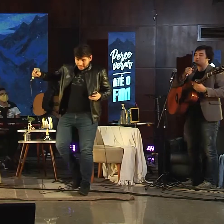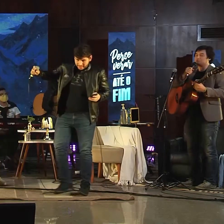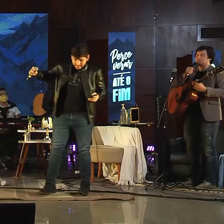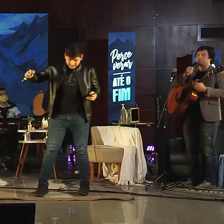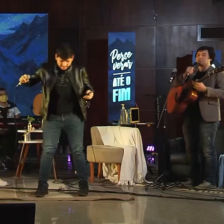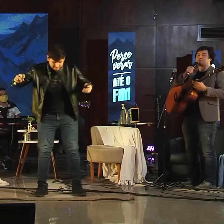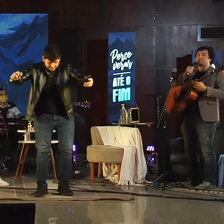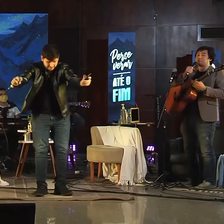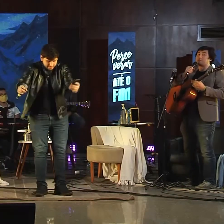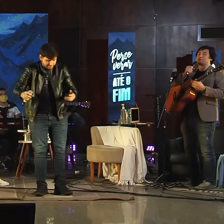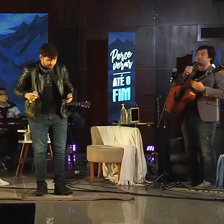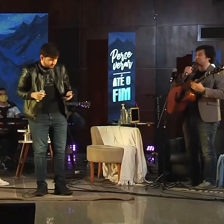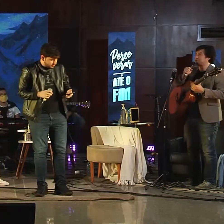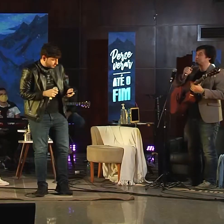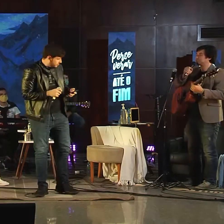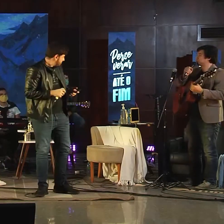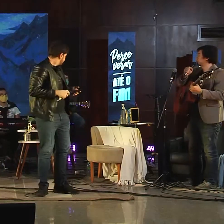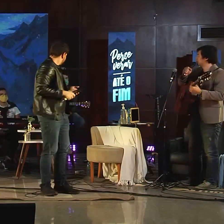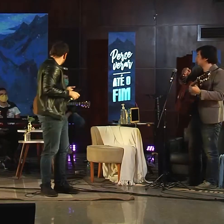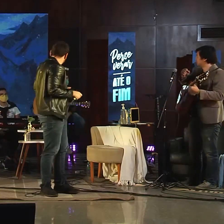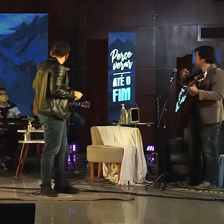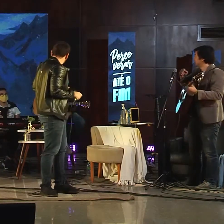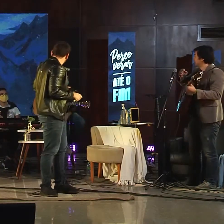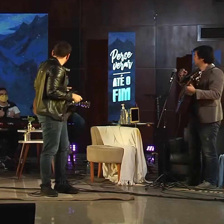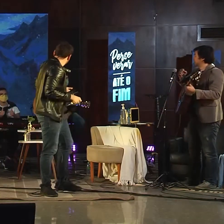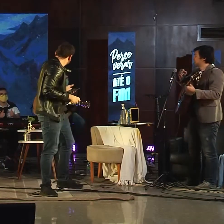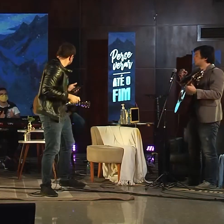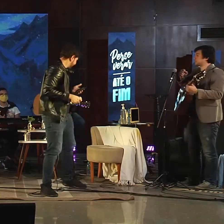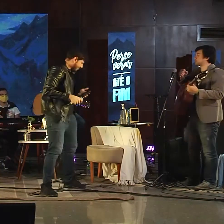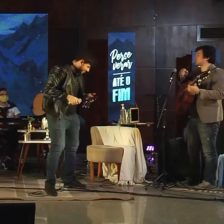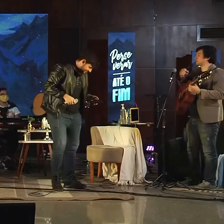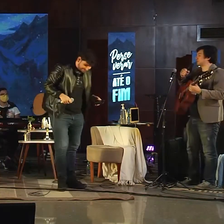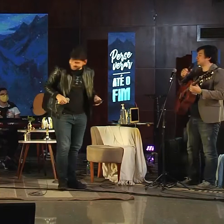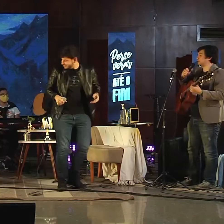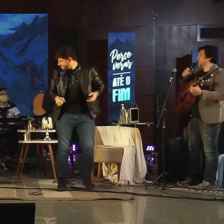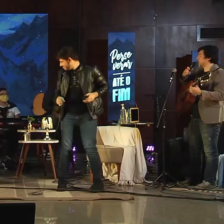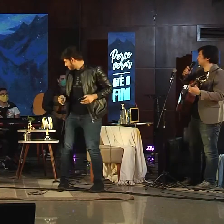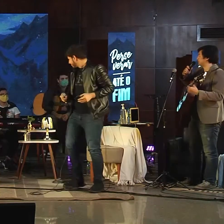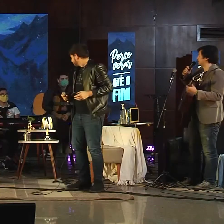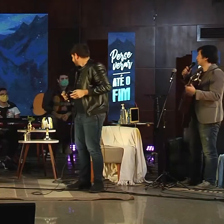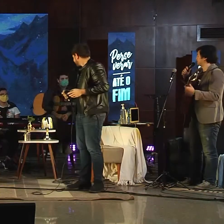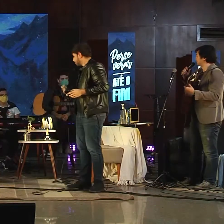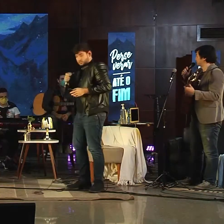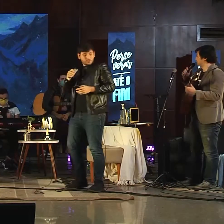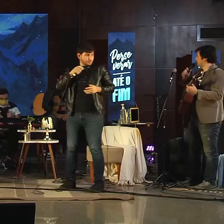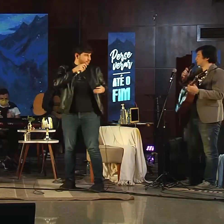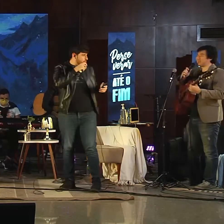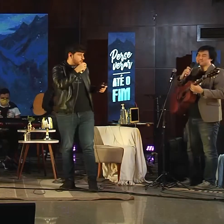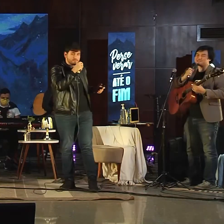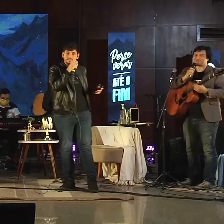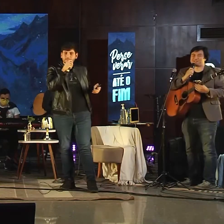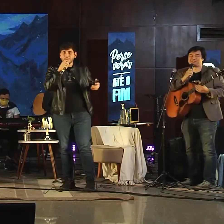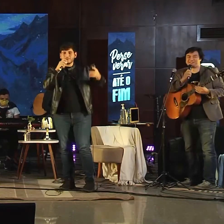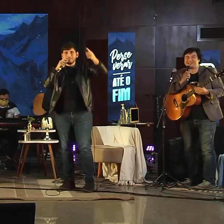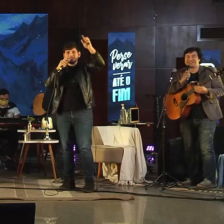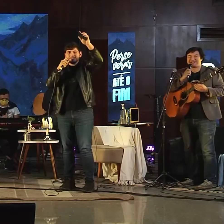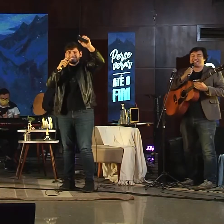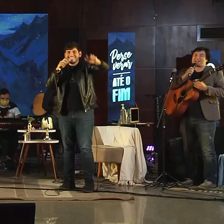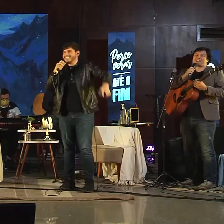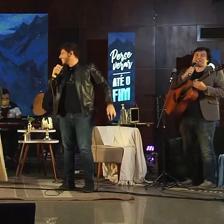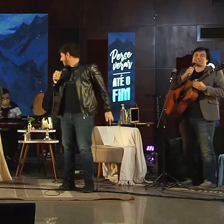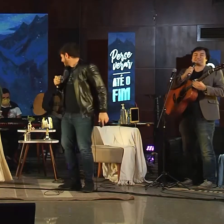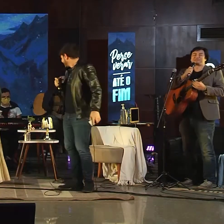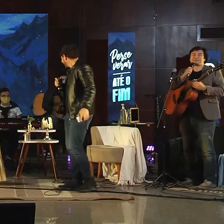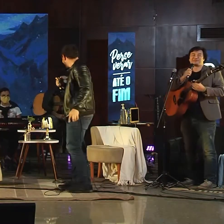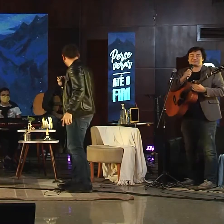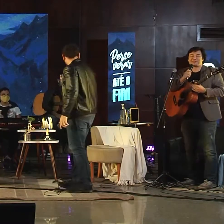lá do exterior poderem ver com a introdução, com tudo, tá bom? Rizzi, faz a introdução no piano e depois você entra, tá? Vamos no... show, amém, show. Jesus ao Senhor. Desculpa,